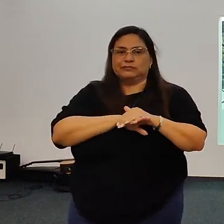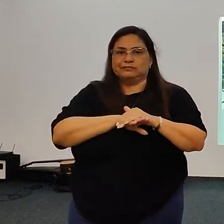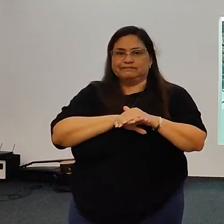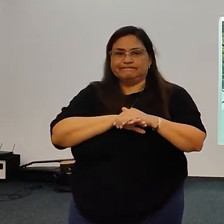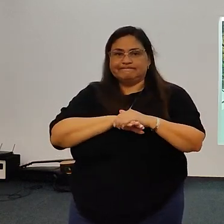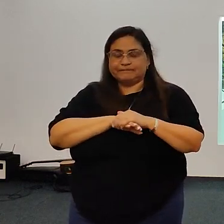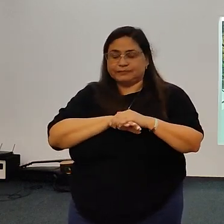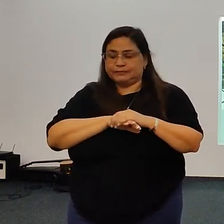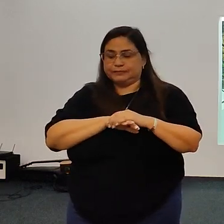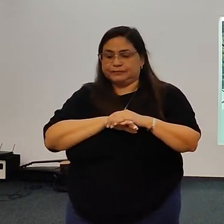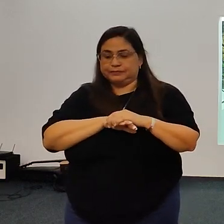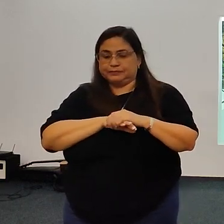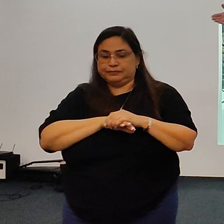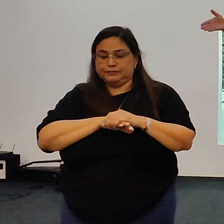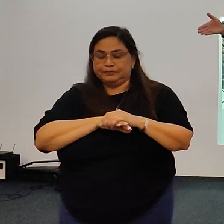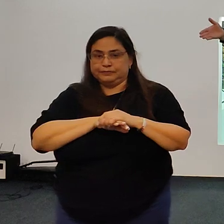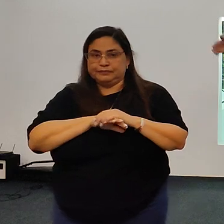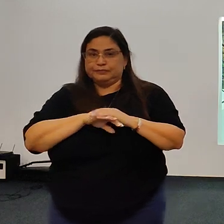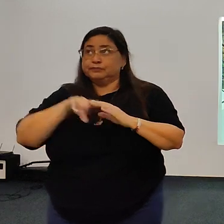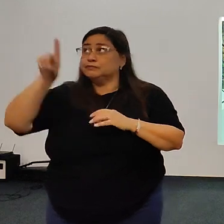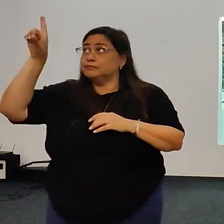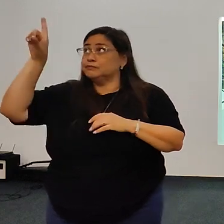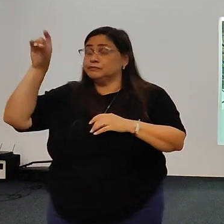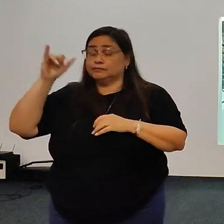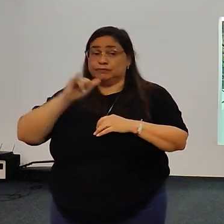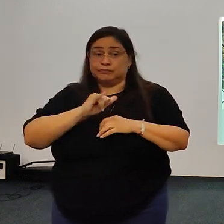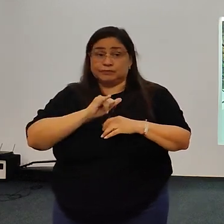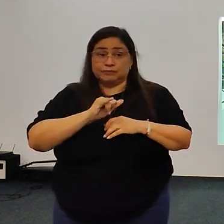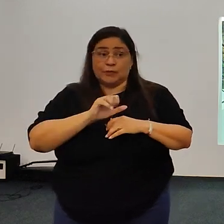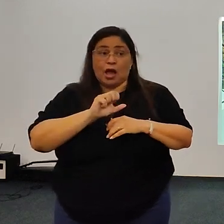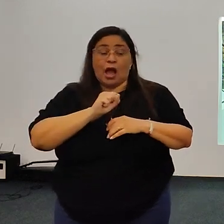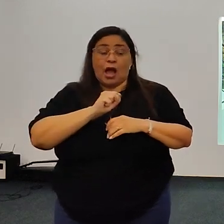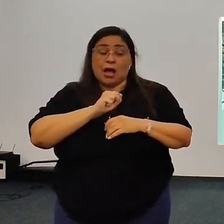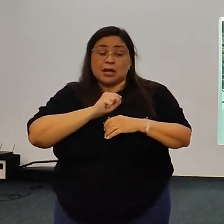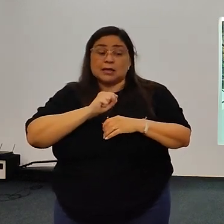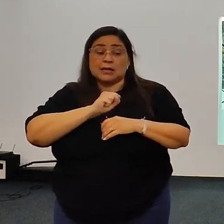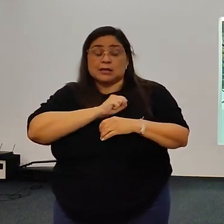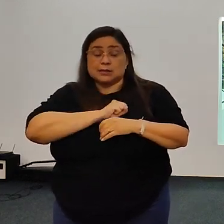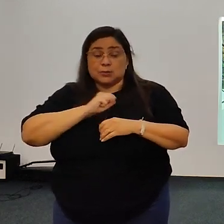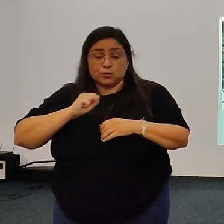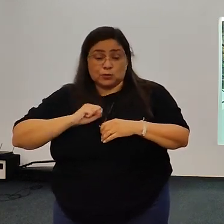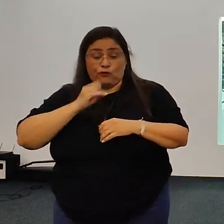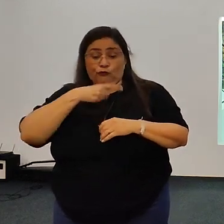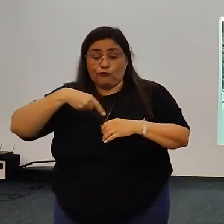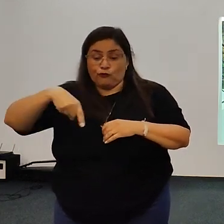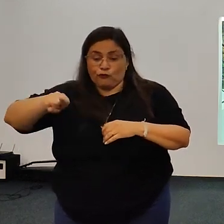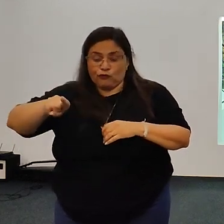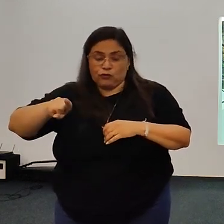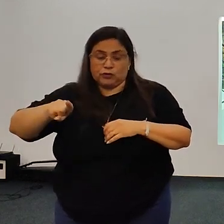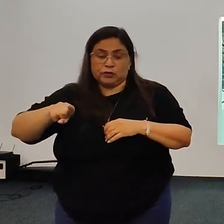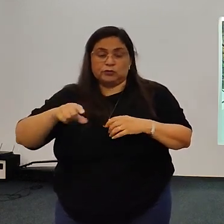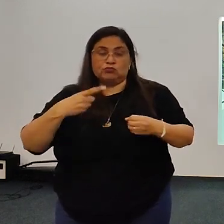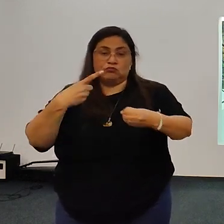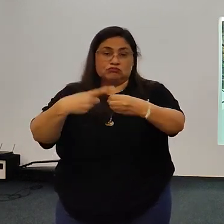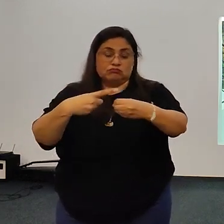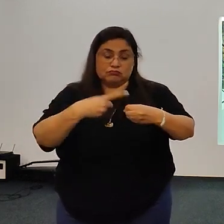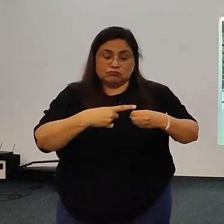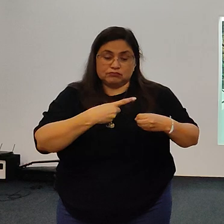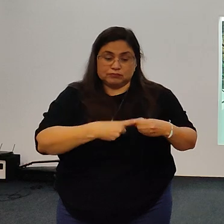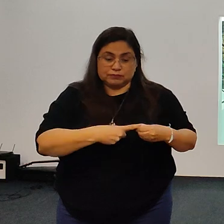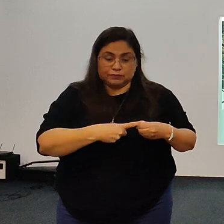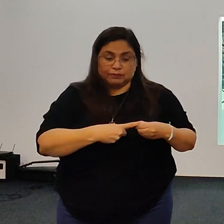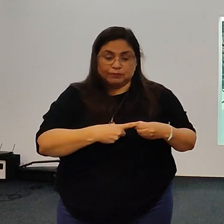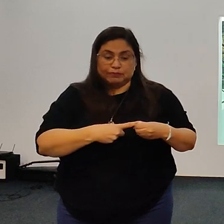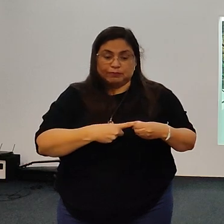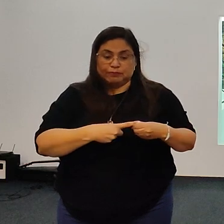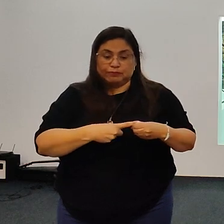depois disso? Deus falou com Samuel. Samuel foi até Gilgal, uma cidade onde Saul